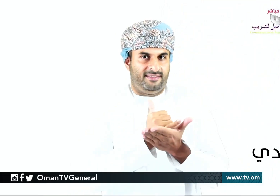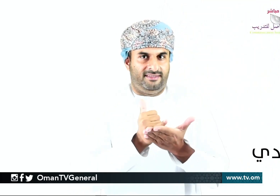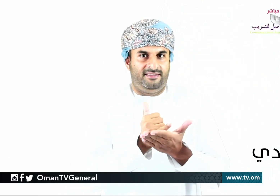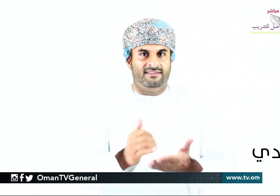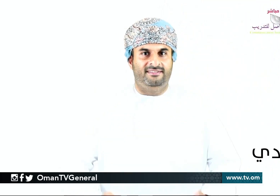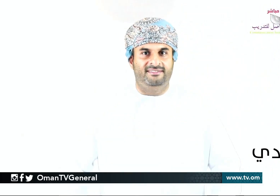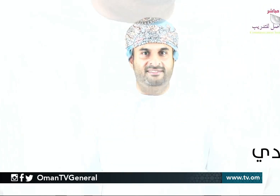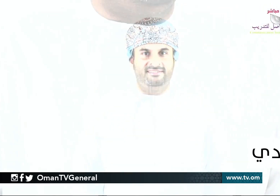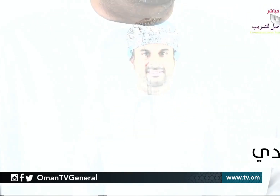رمادي